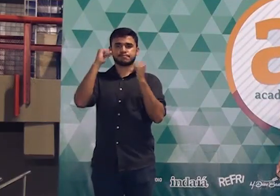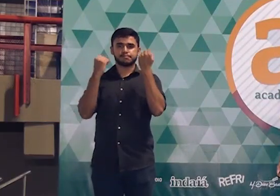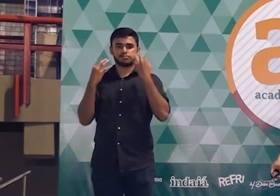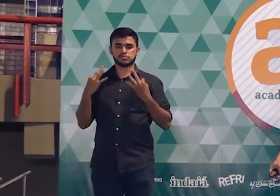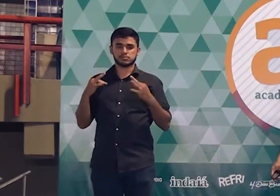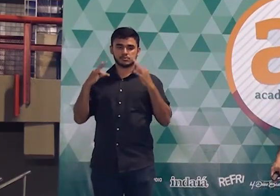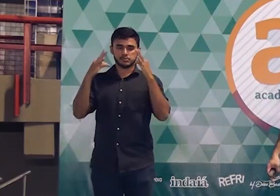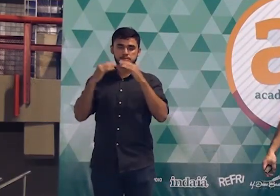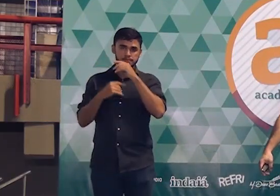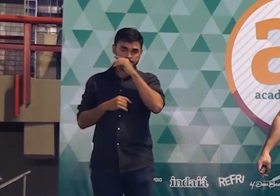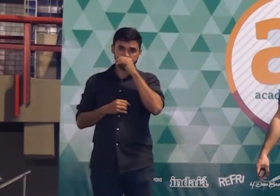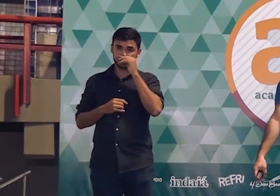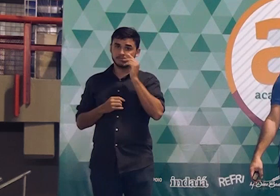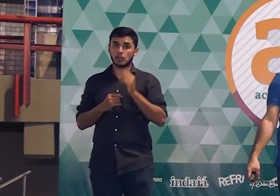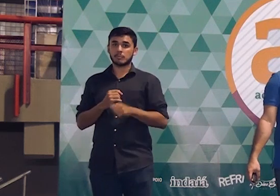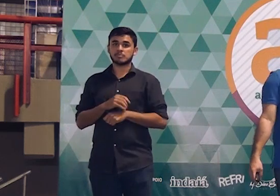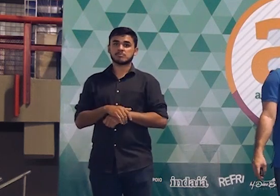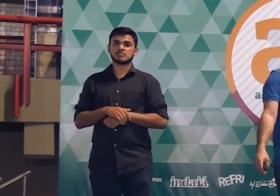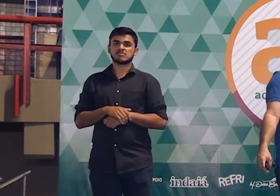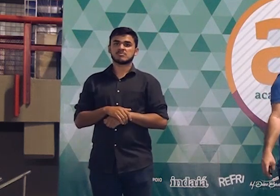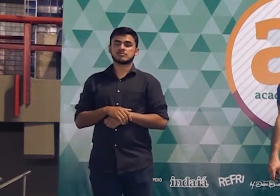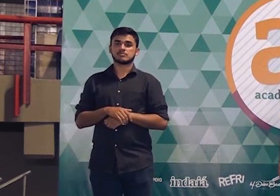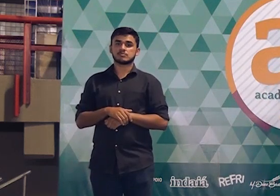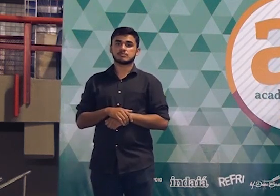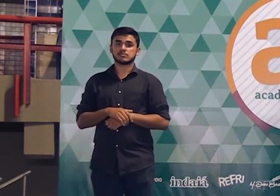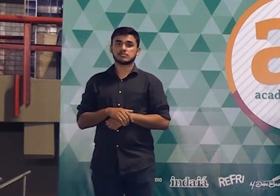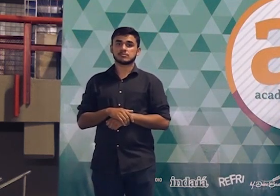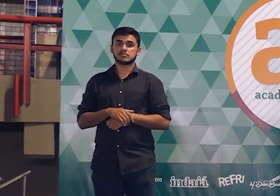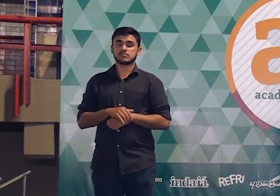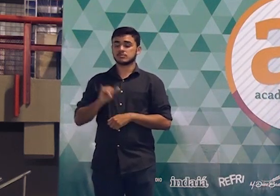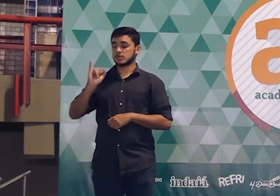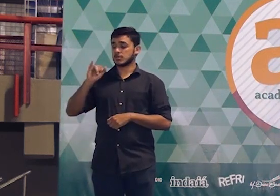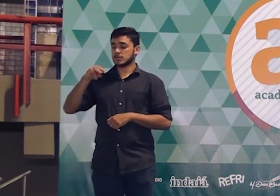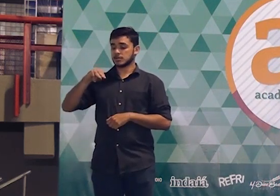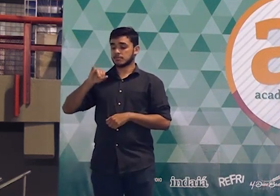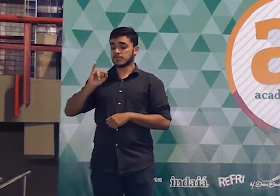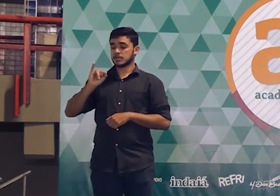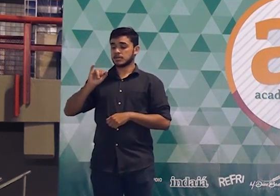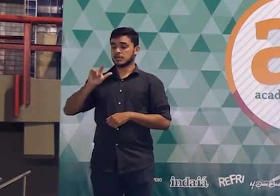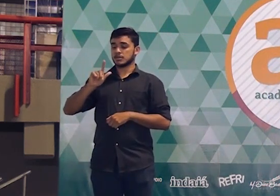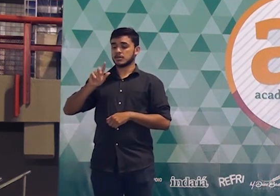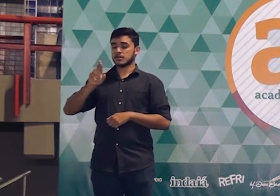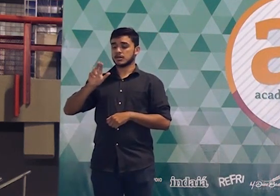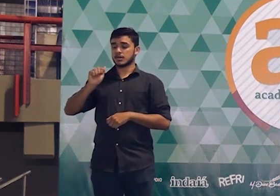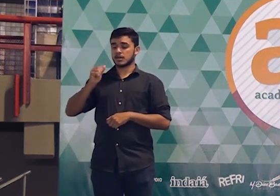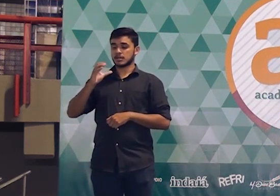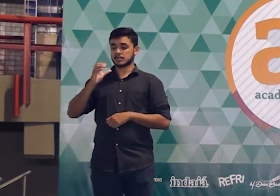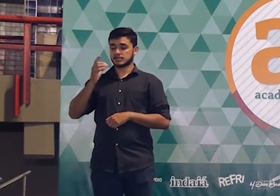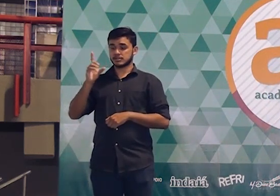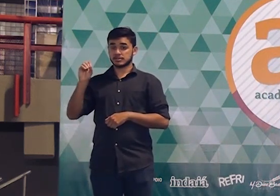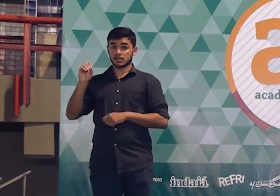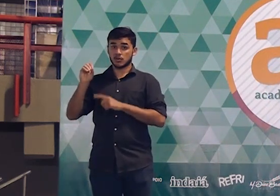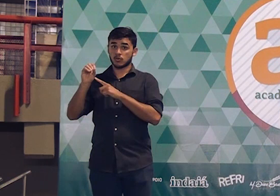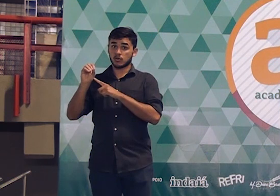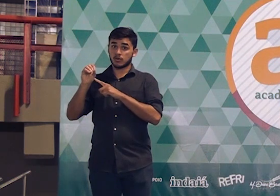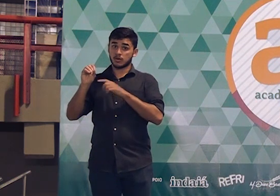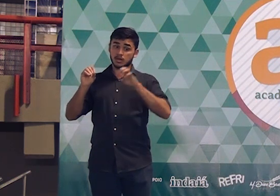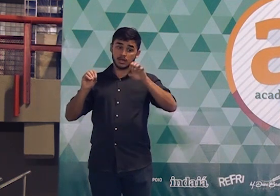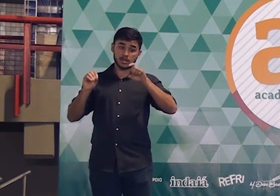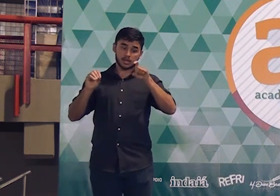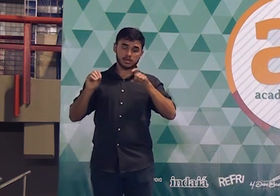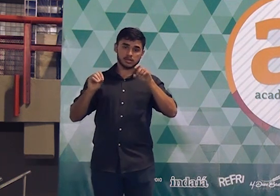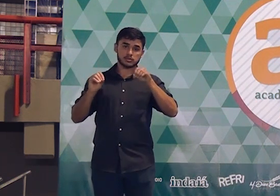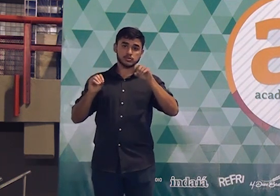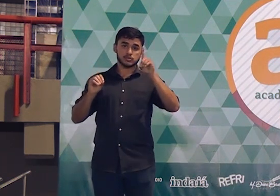entre imigração e êxodo? É uma perguntinha. Gente, ó, entenda uma coisa. O êxodo